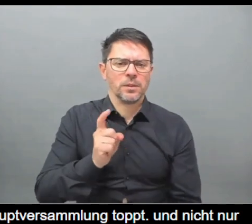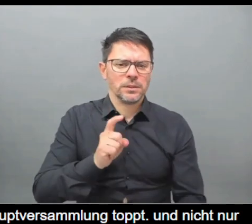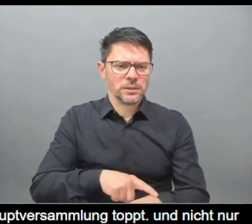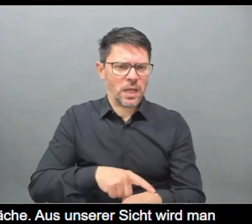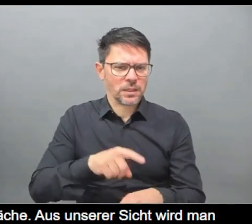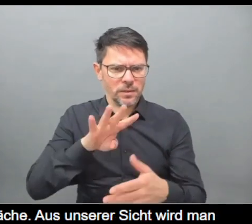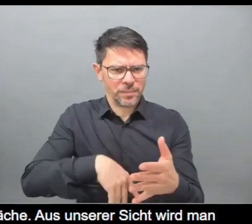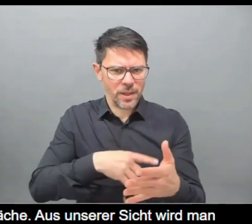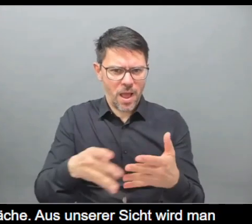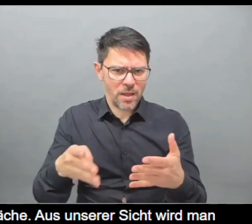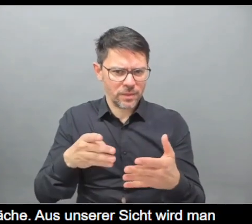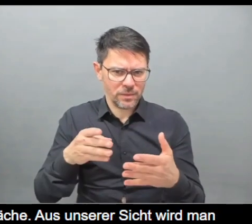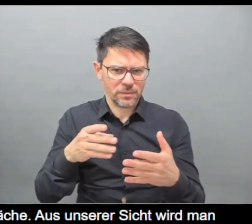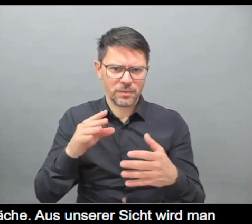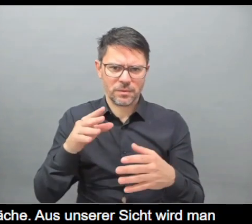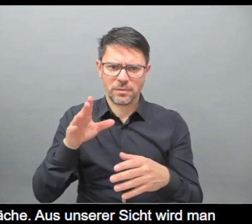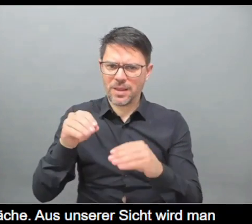Eva Eichmann, Bayerischer Rundfunk.